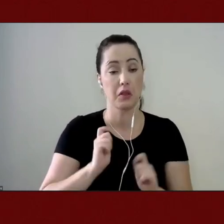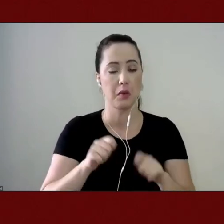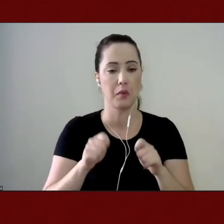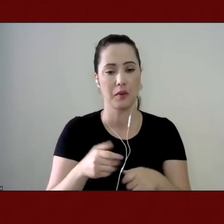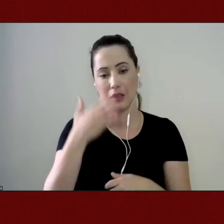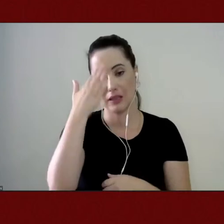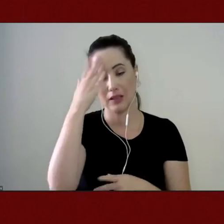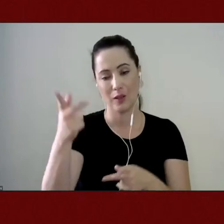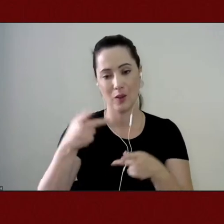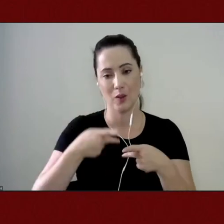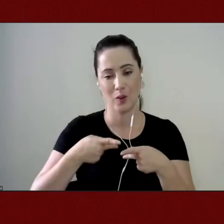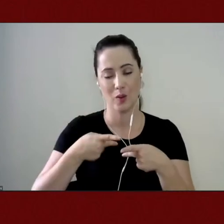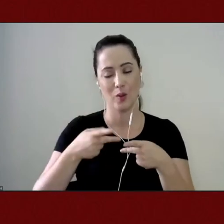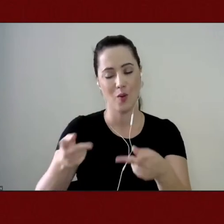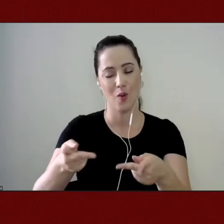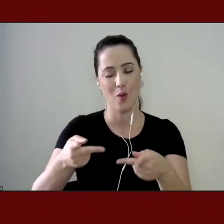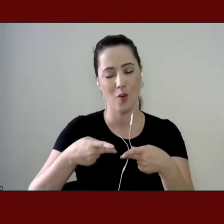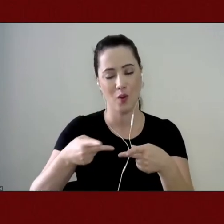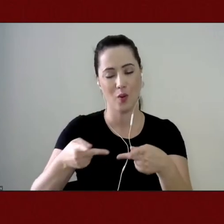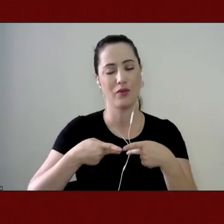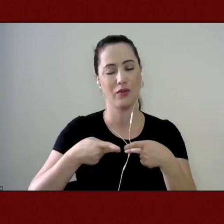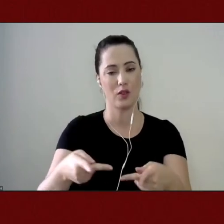vez.